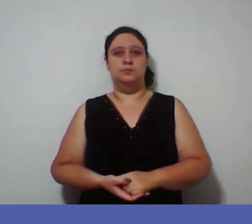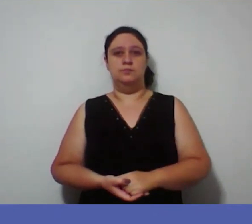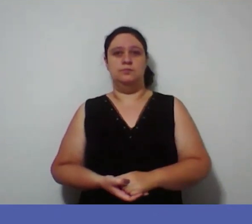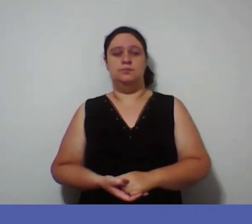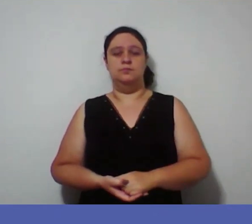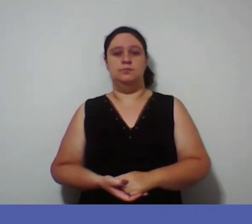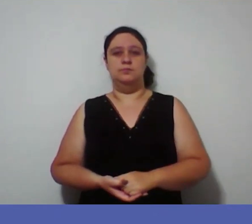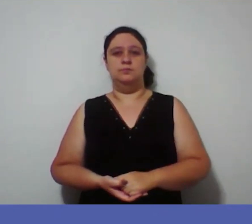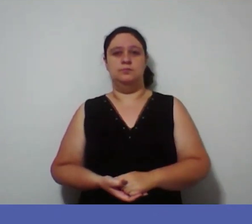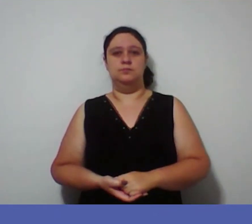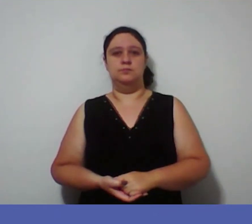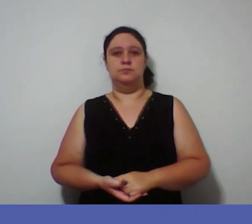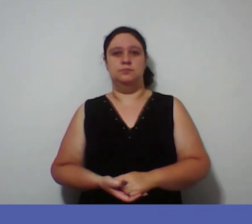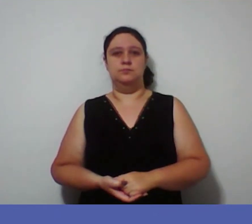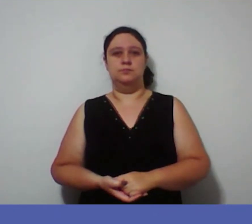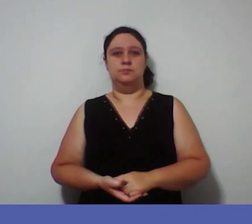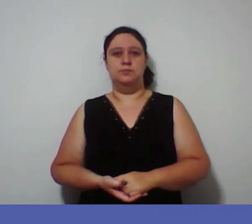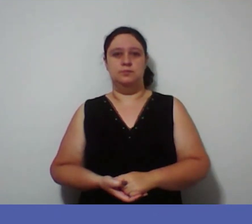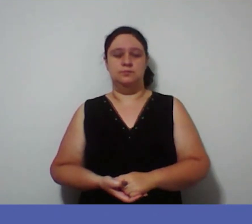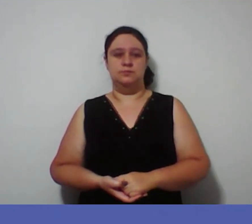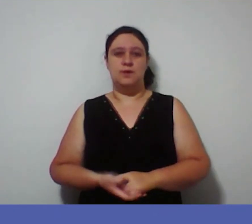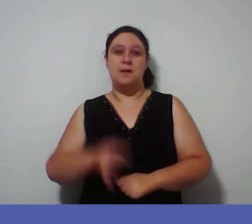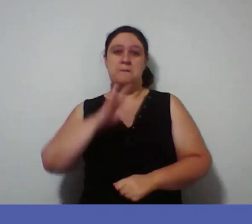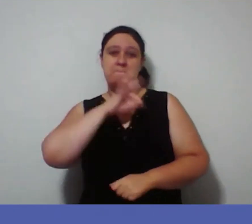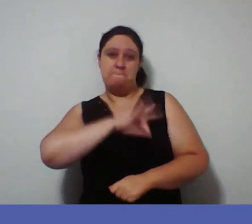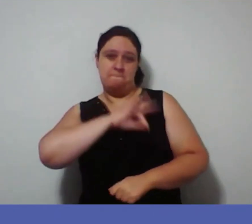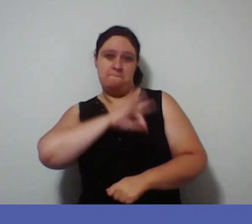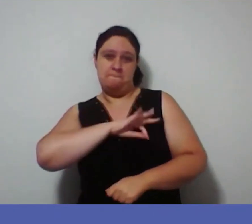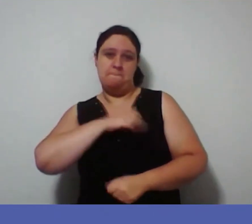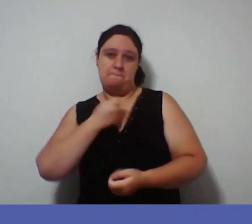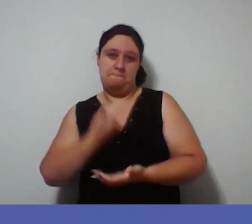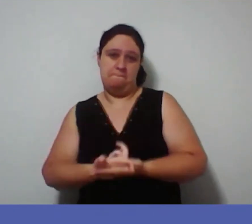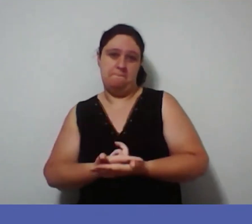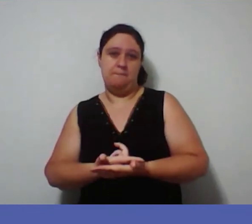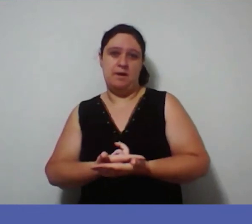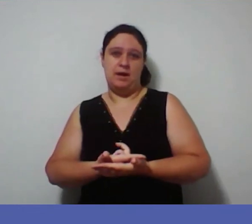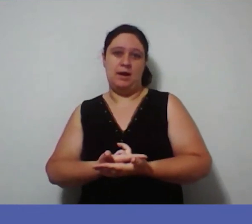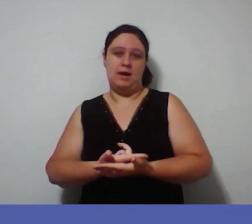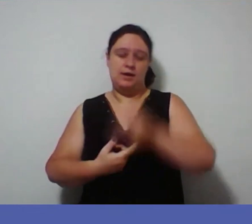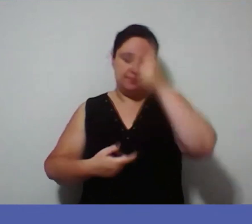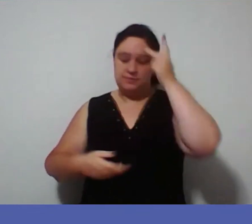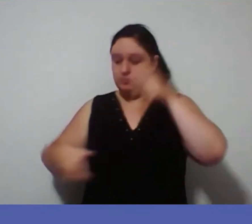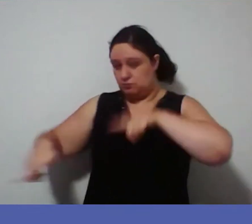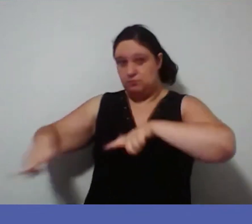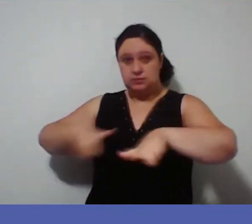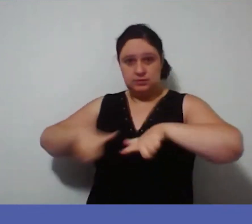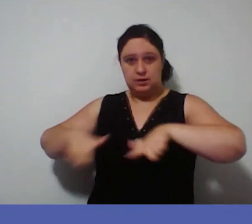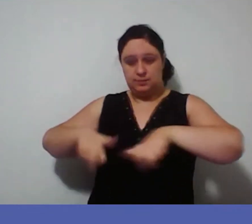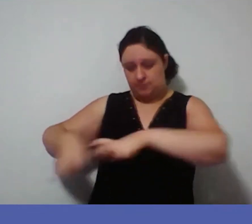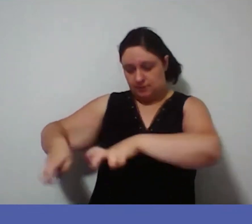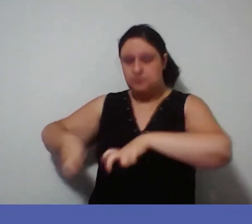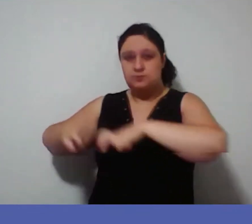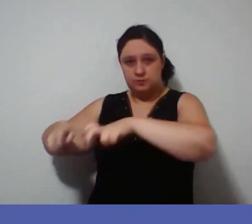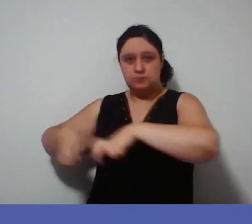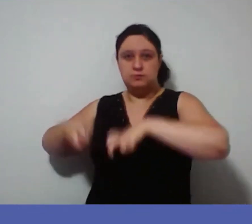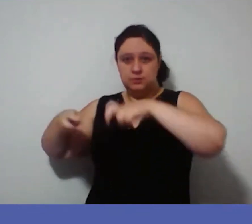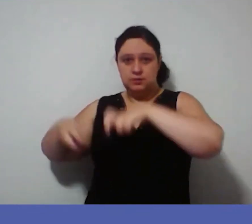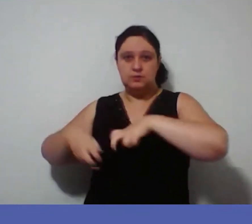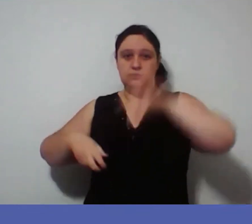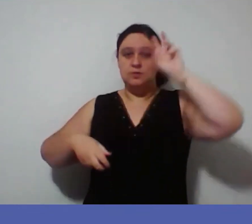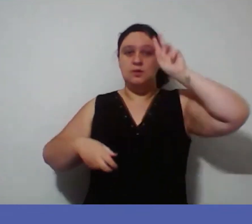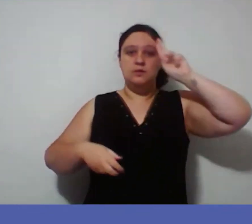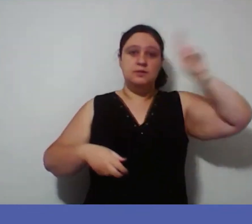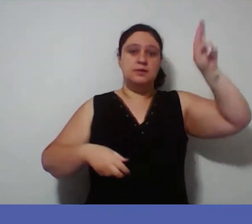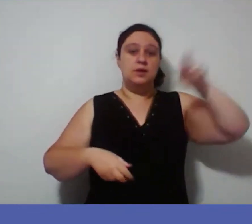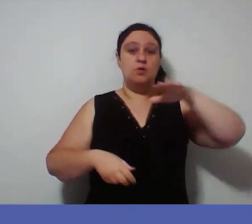Ao assalariar os que trabalharam na vinha, o Senhor mandou chamar da recompensa,